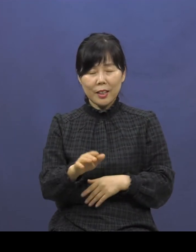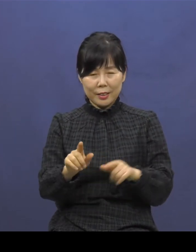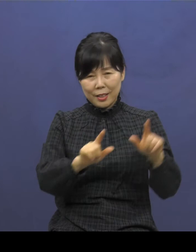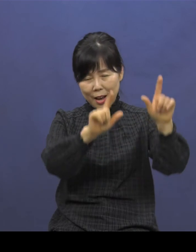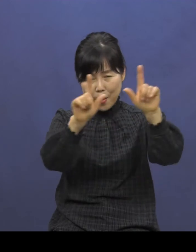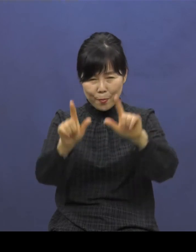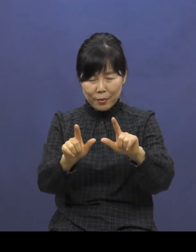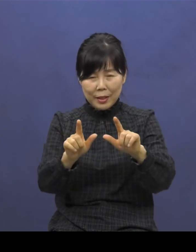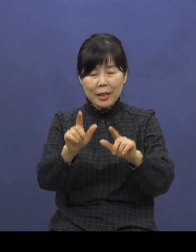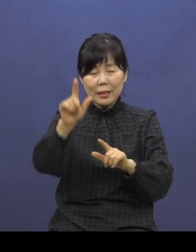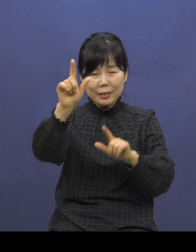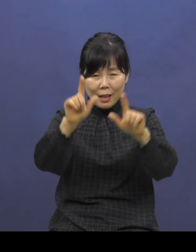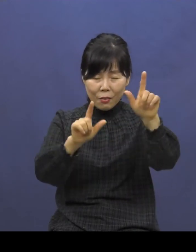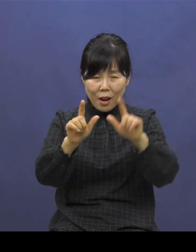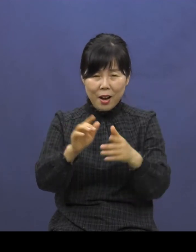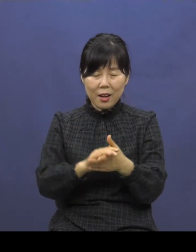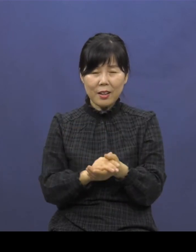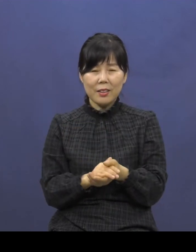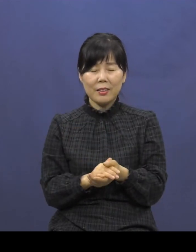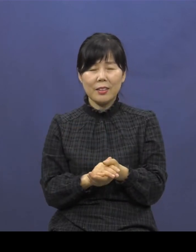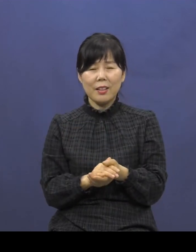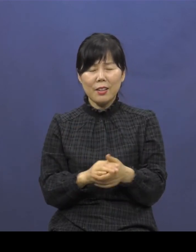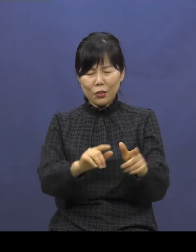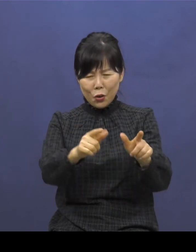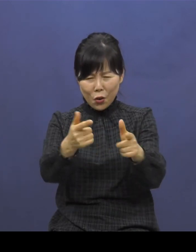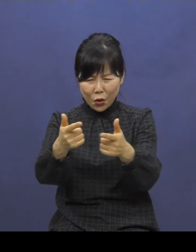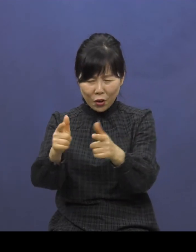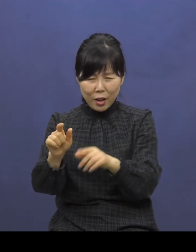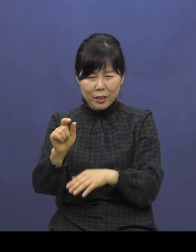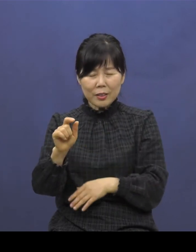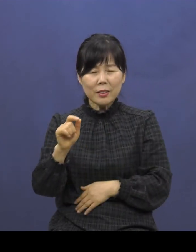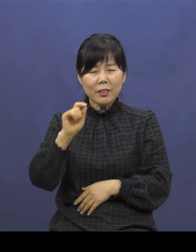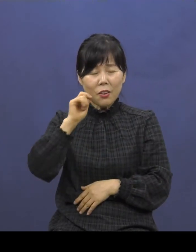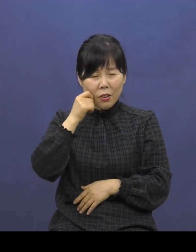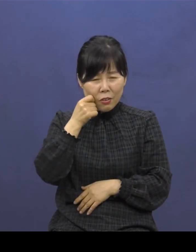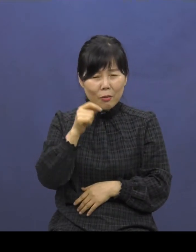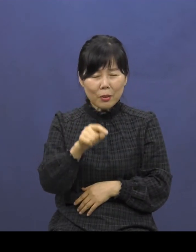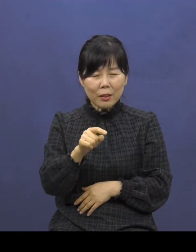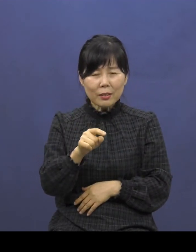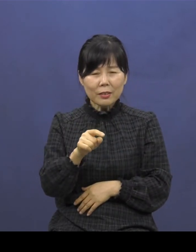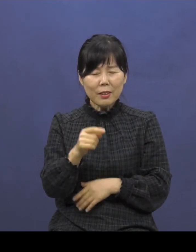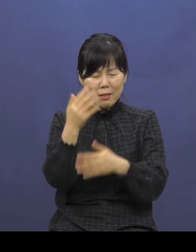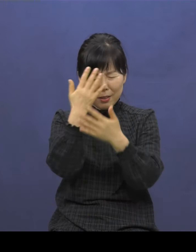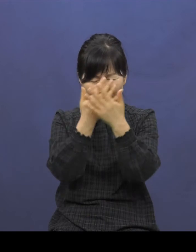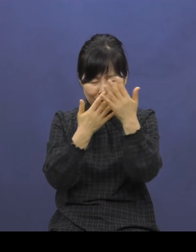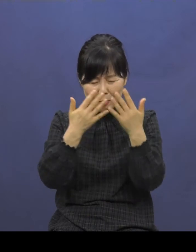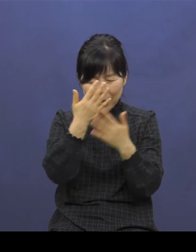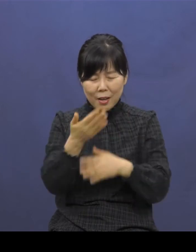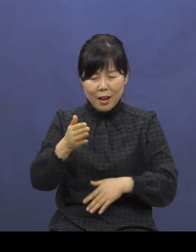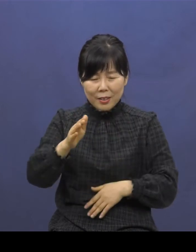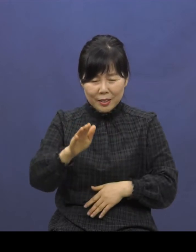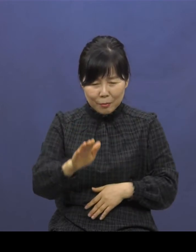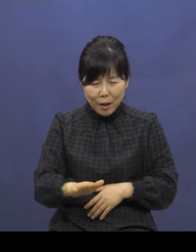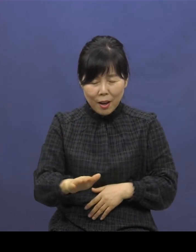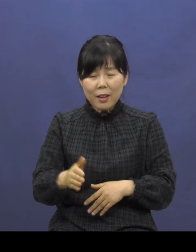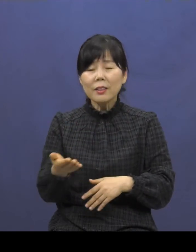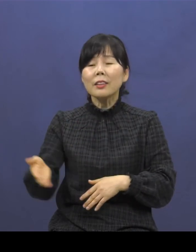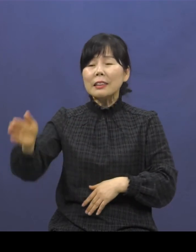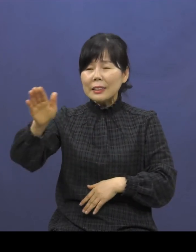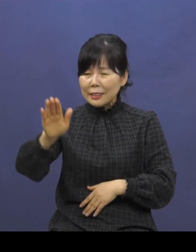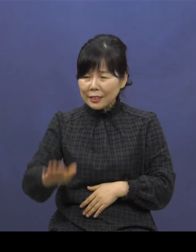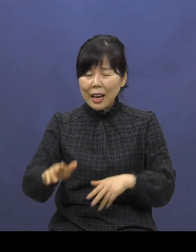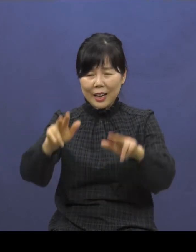우리들의 이야기가, 우리의 상황이, 지나온 것들이 여러 가지가 너무 암담하지만, 그러나